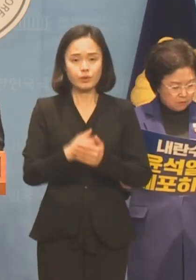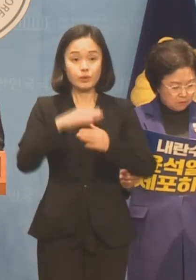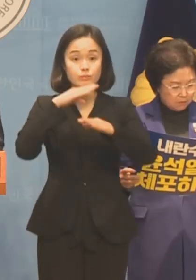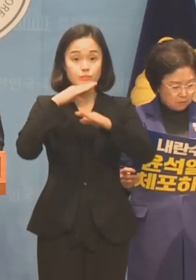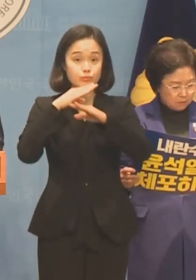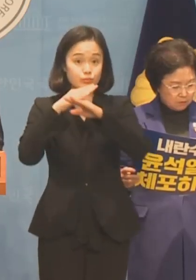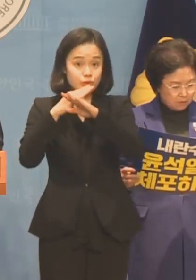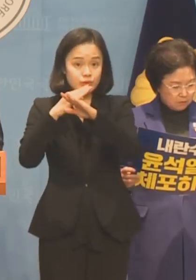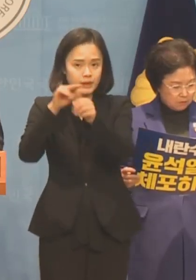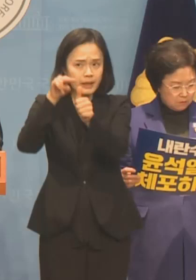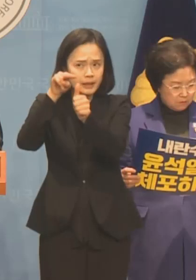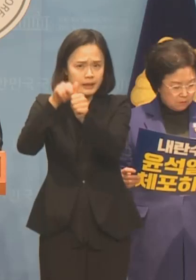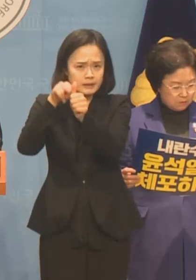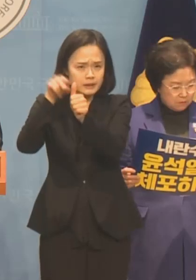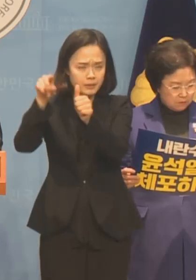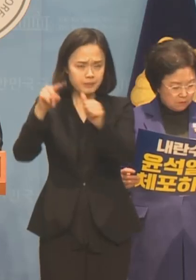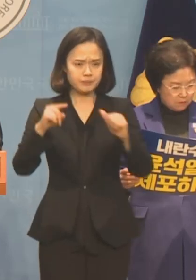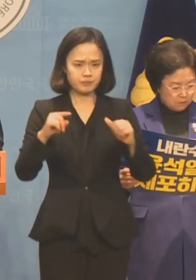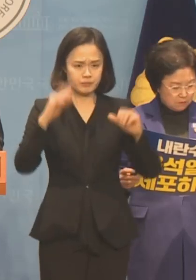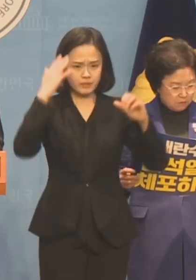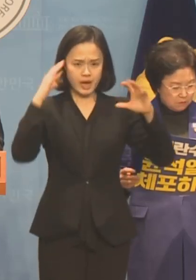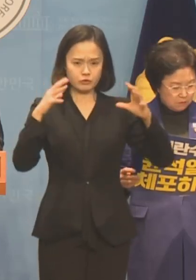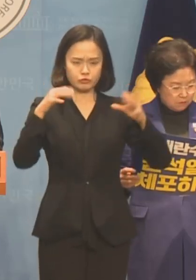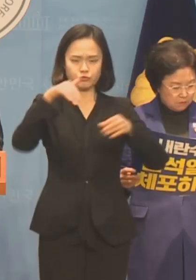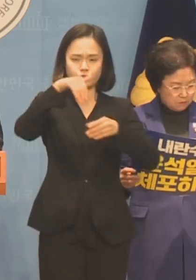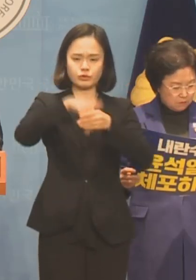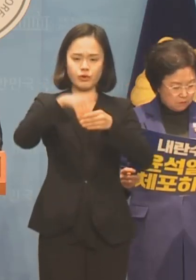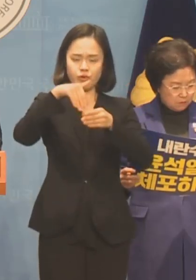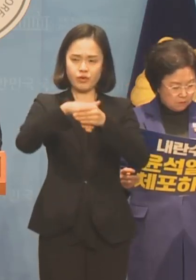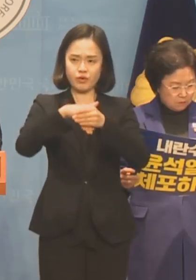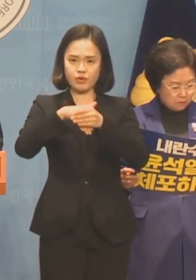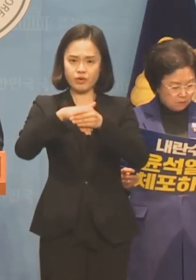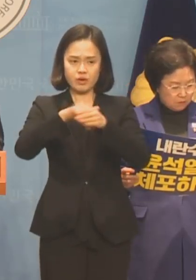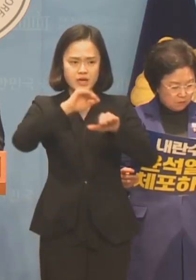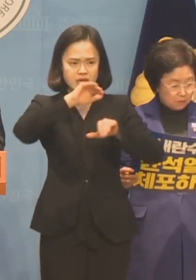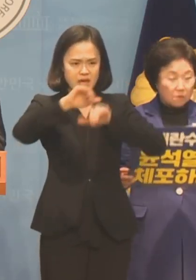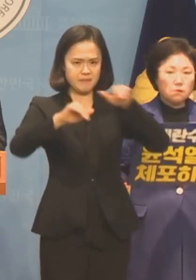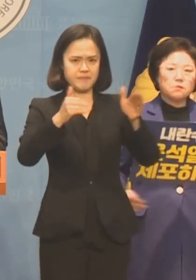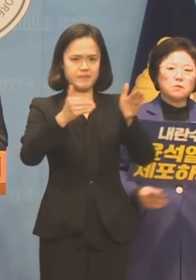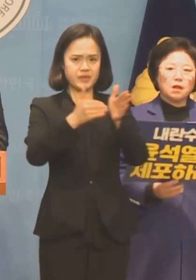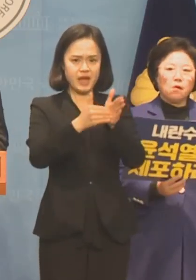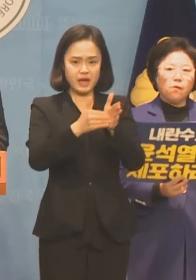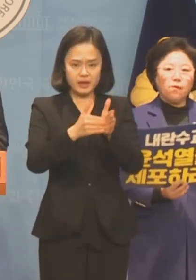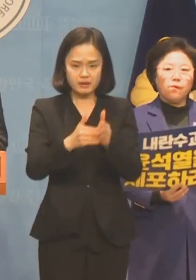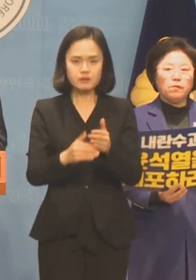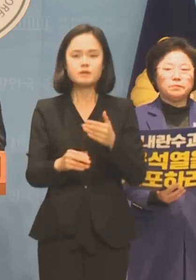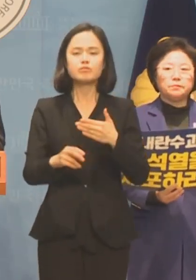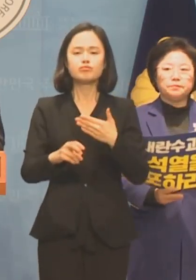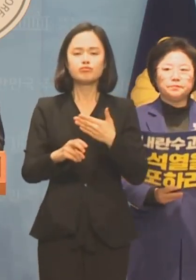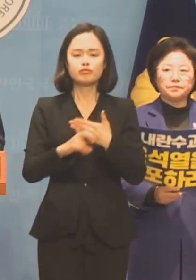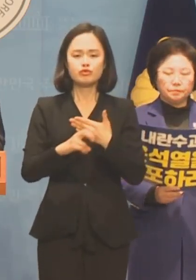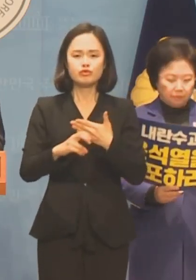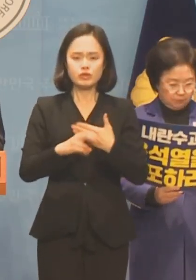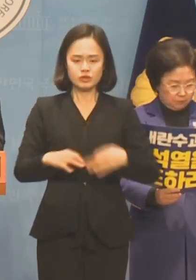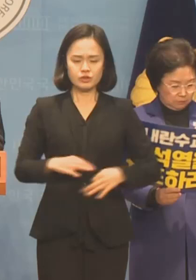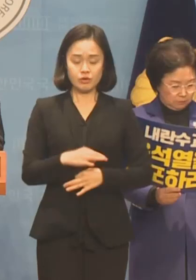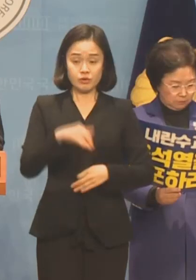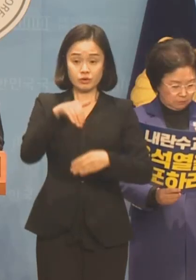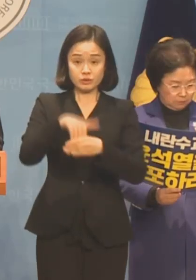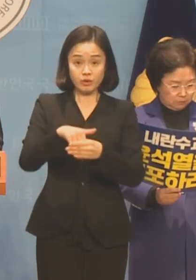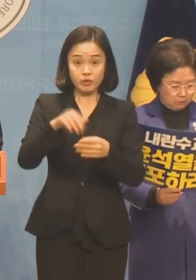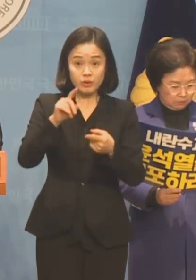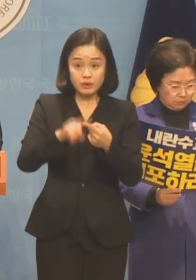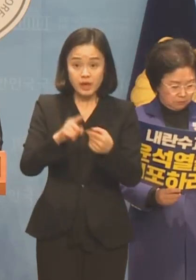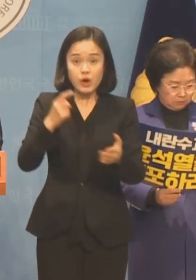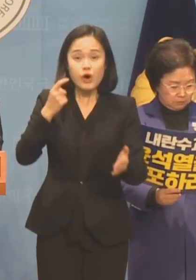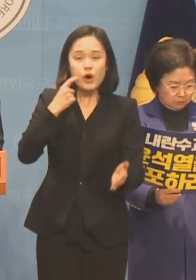대한민국 선거에 개입했다라는 등의 부정선거 관련된 허위 사실 유포가 8%에 달합니다. 이러한